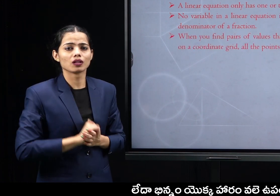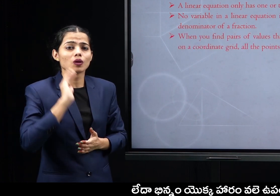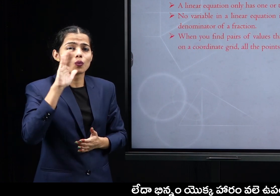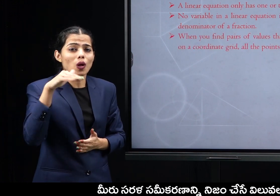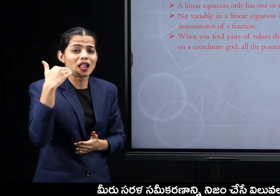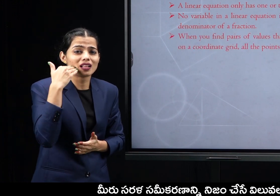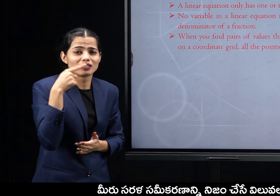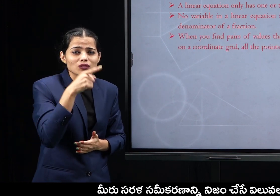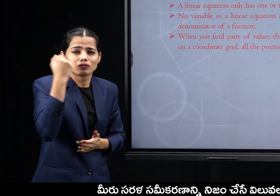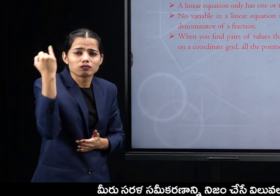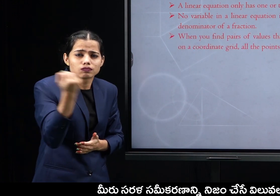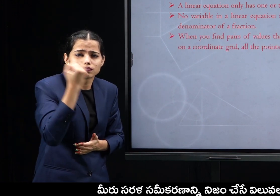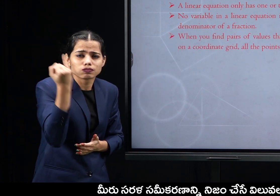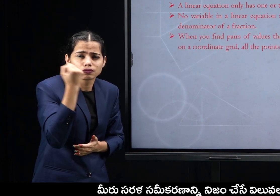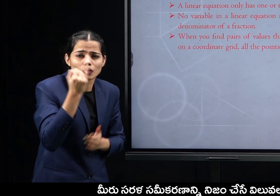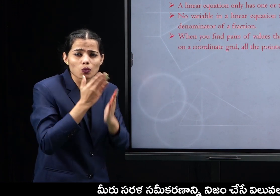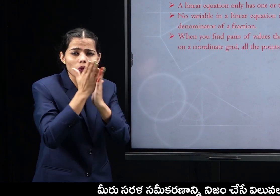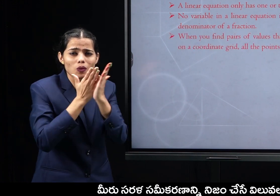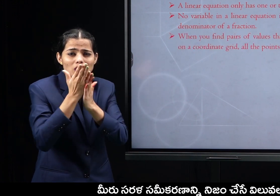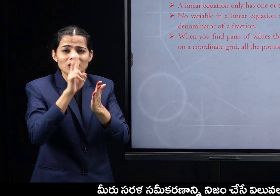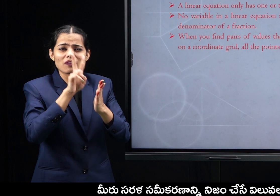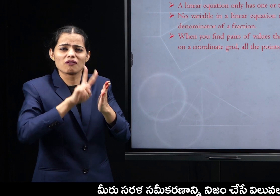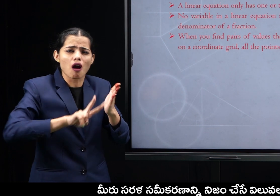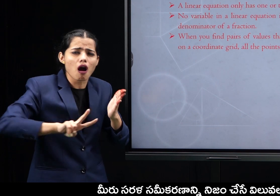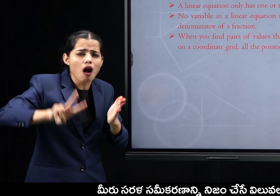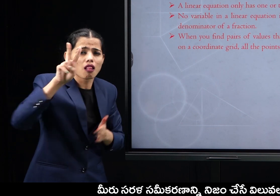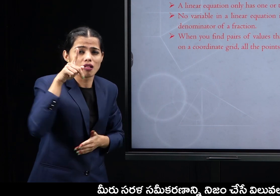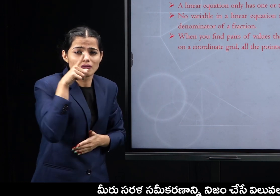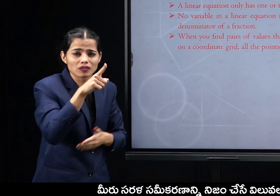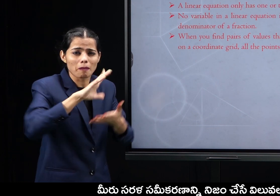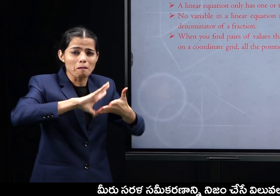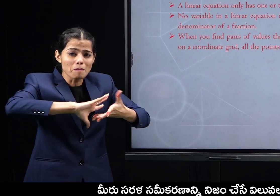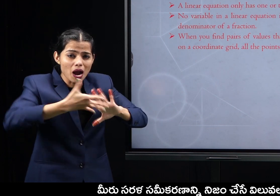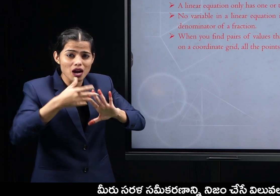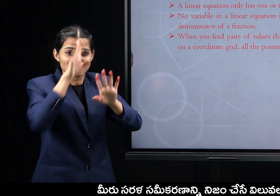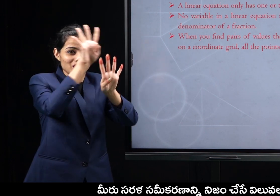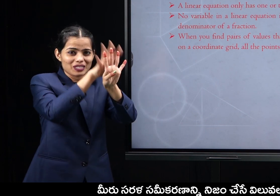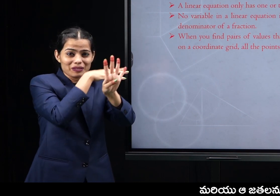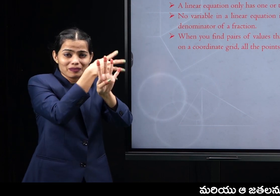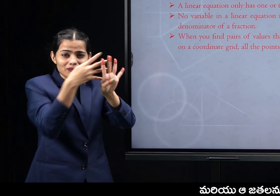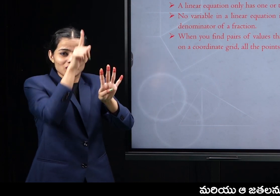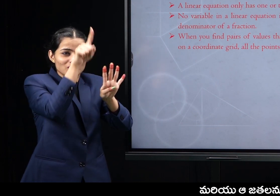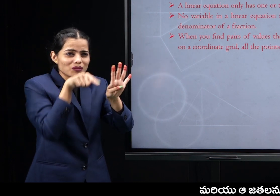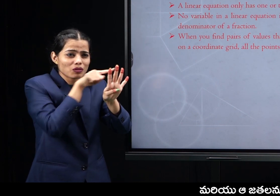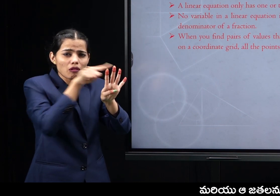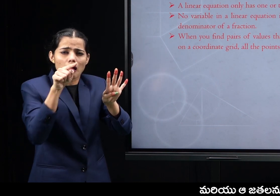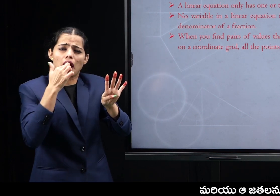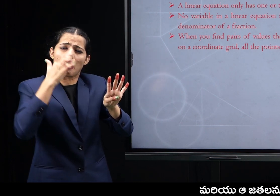మీరు సరళ సమీకరణాన్ని నిజం చేసే విలువల జతలను కనుగొన్నప్పుడు మరియు ఆ జతలను